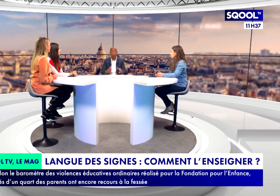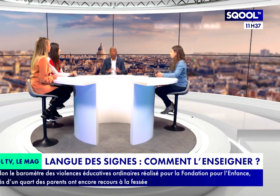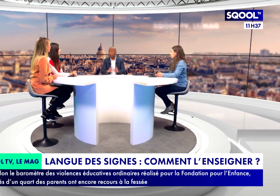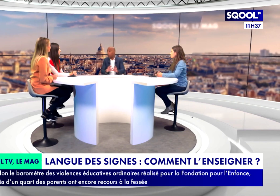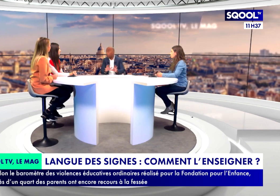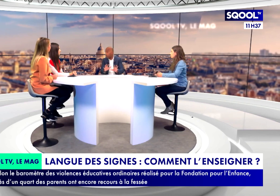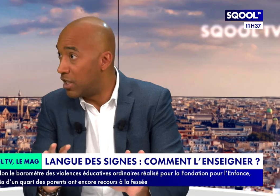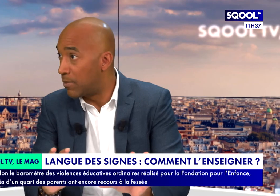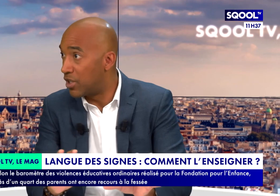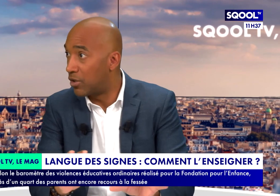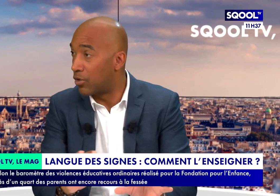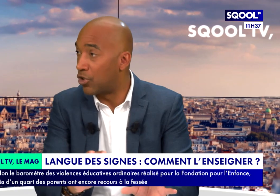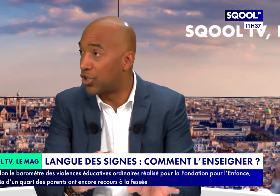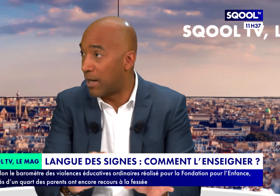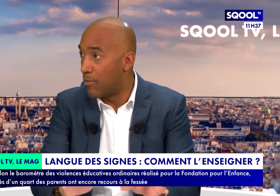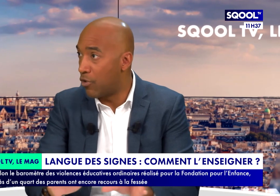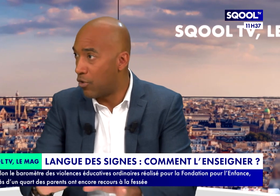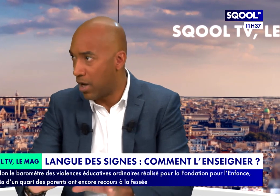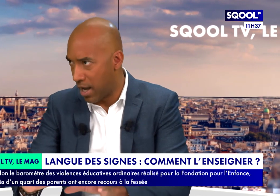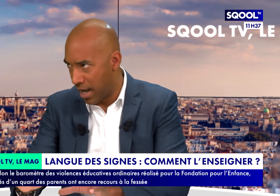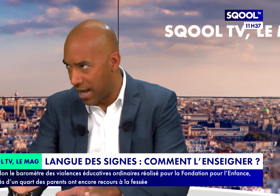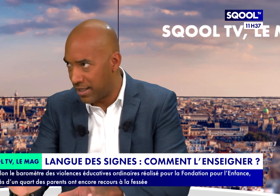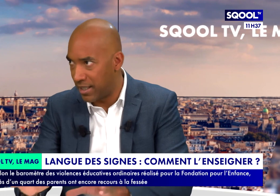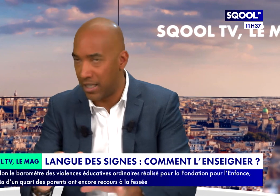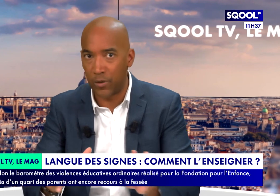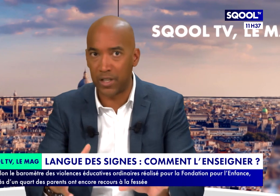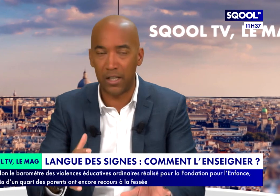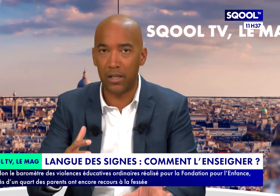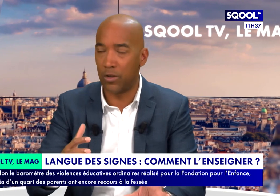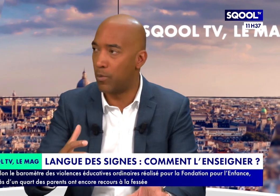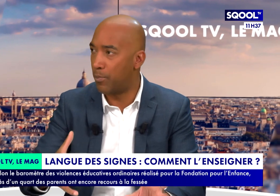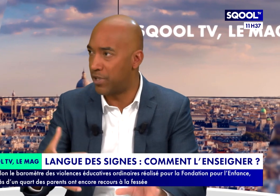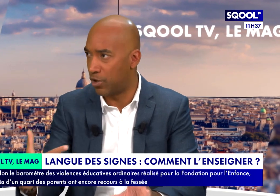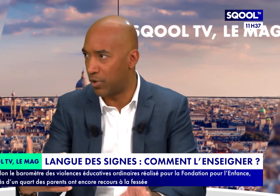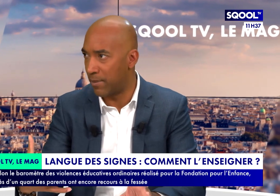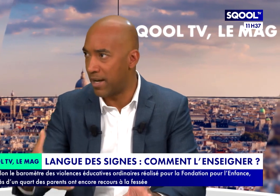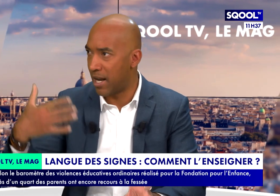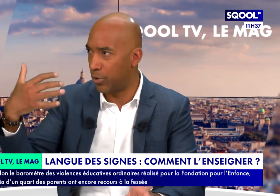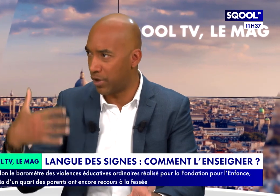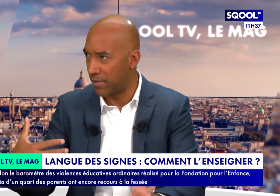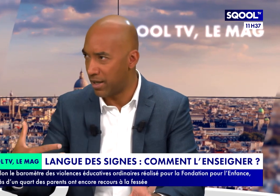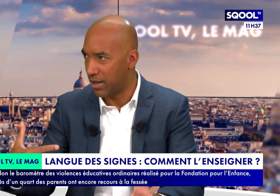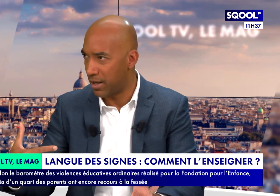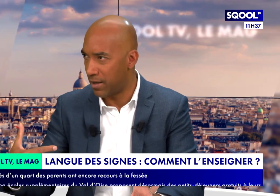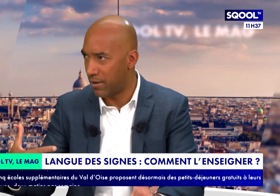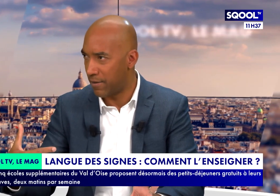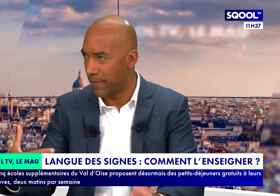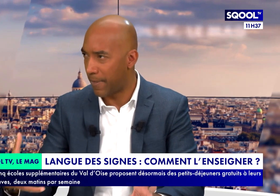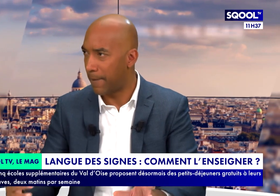toutes sortes de signes. J'imagine que chaque mot a un signe. Il y a aussi le positionnement des mains, la hauteur des mains ? Alors, pas forcément